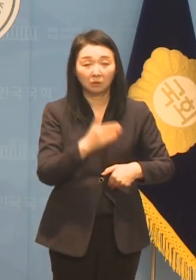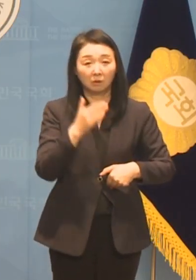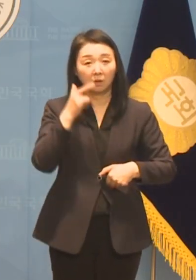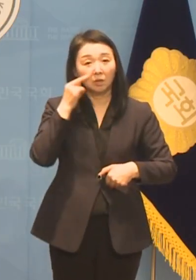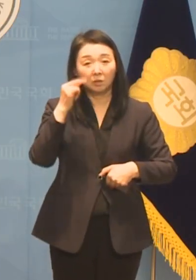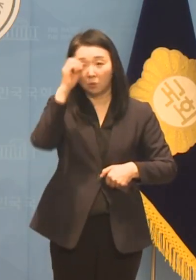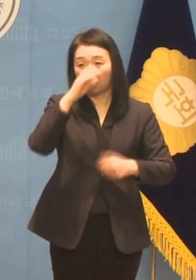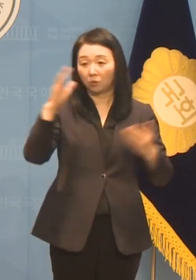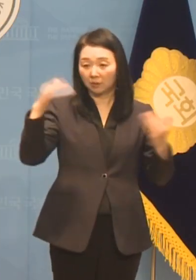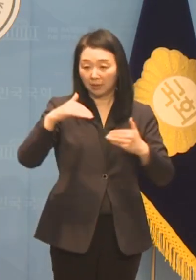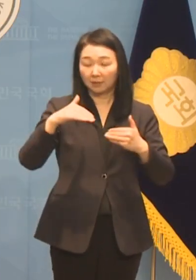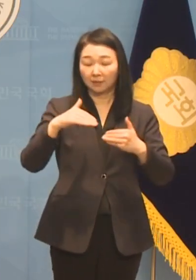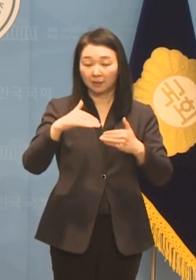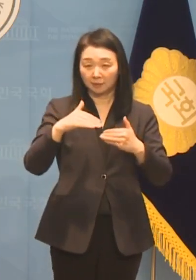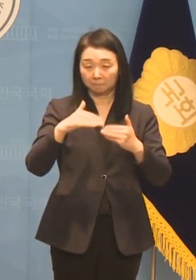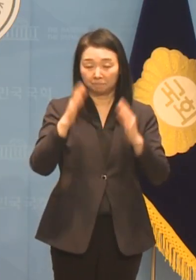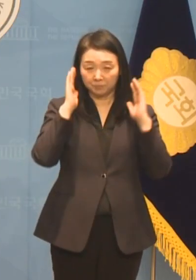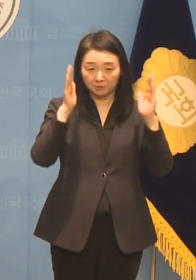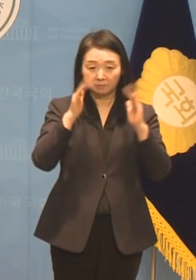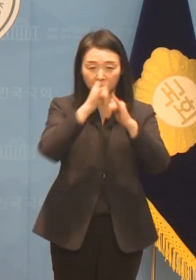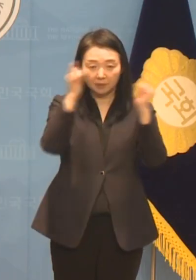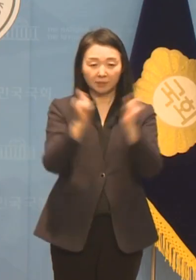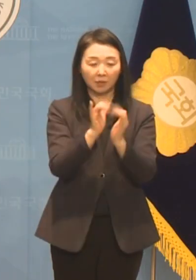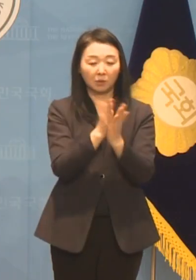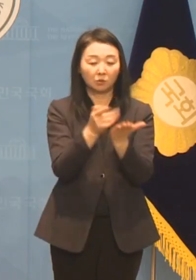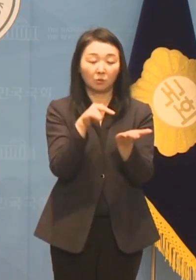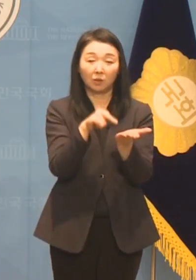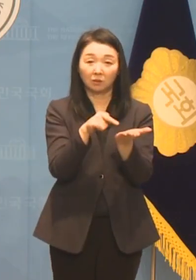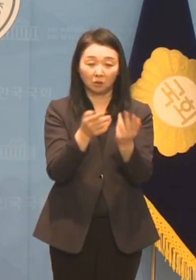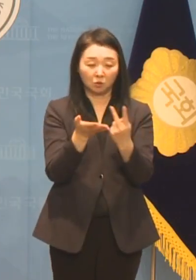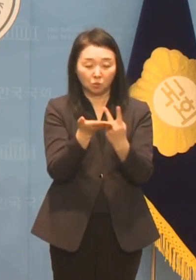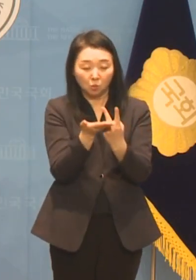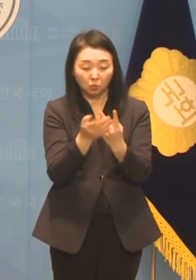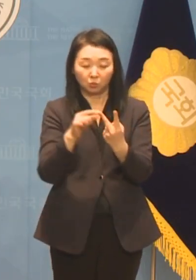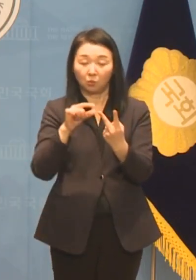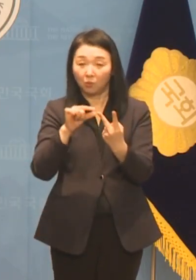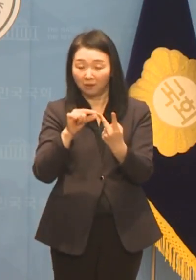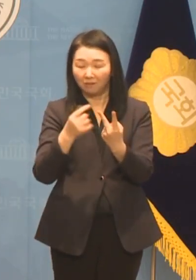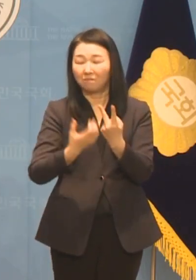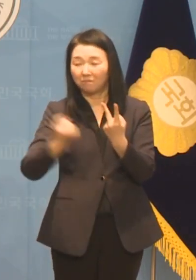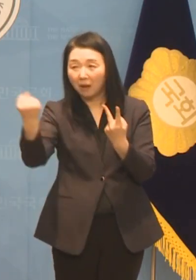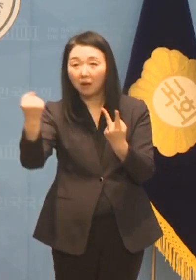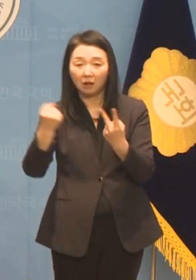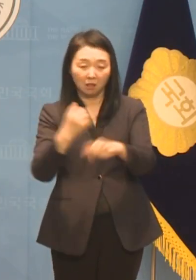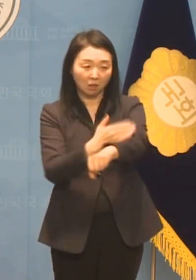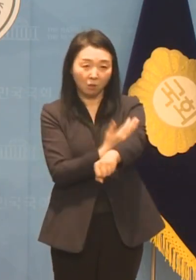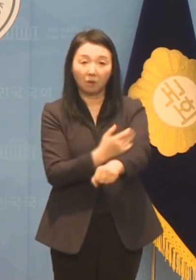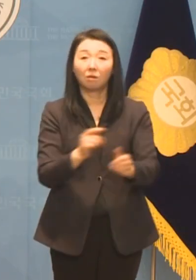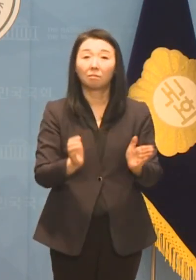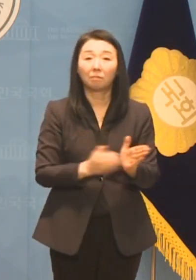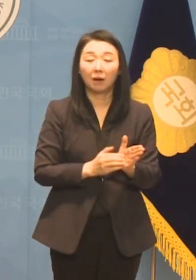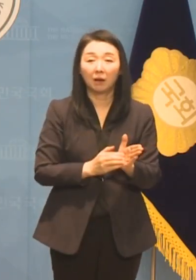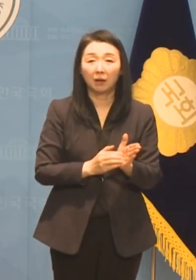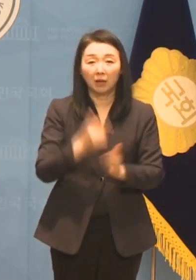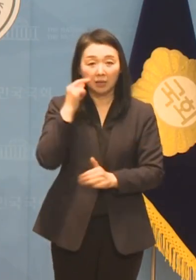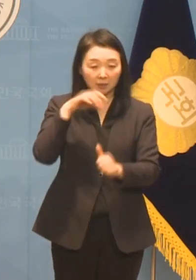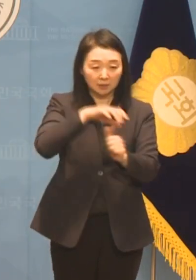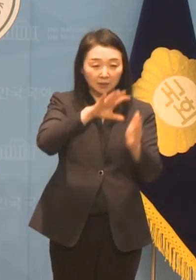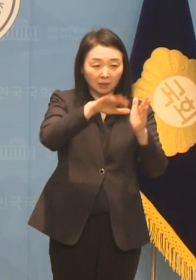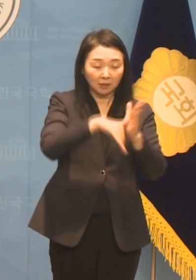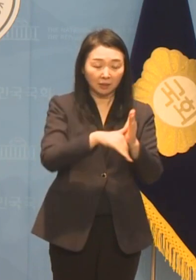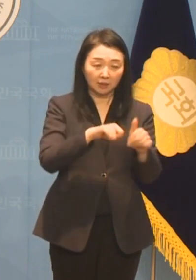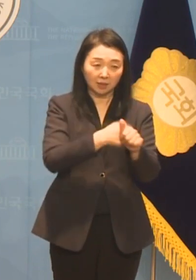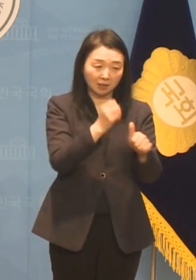고등학생들이 사용할 사회과 교과서에 독도 영유권을 왜곡하고 일본 일제강점기